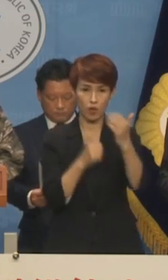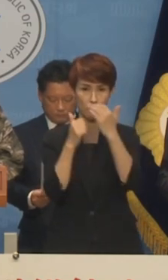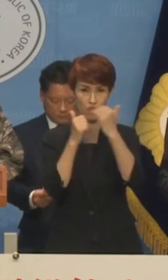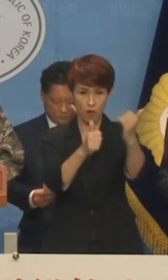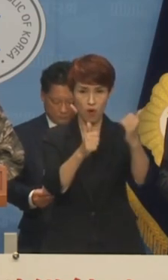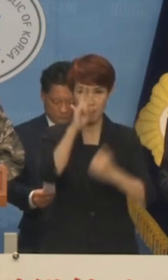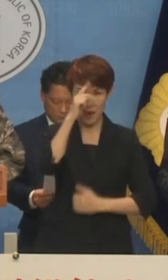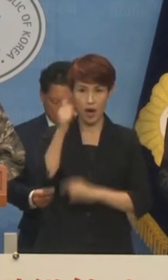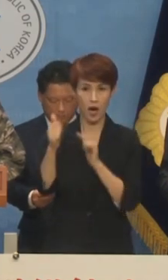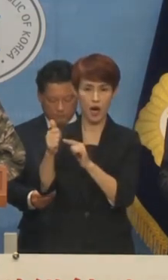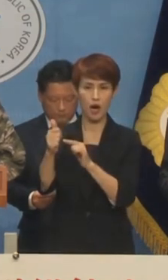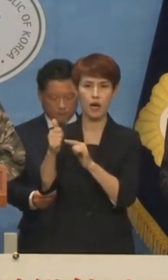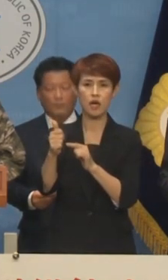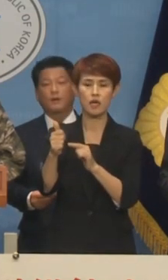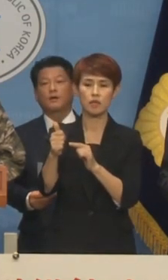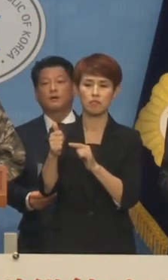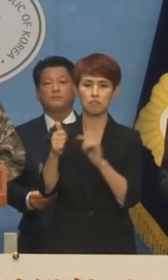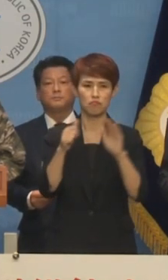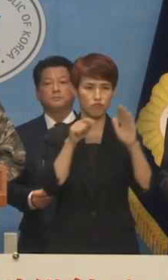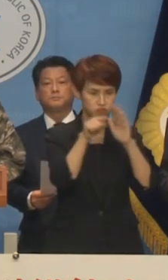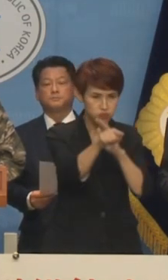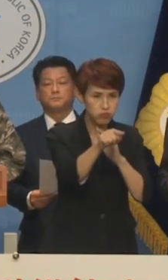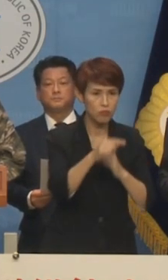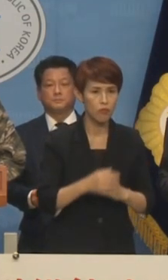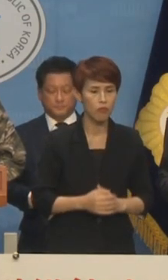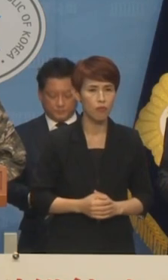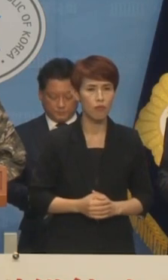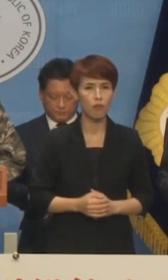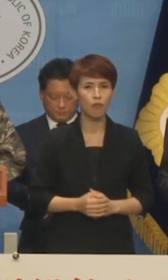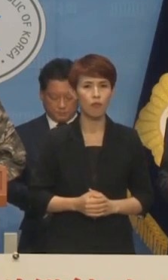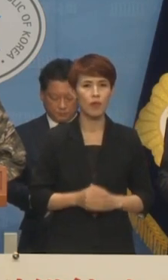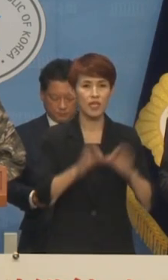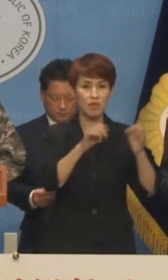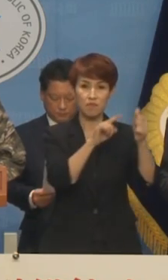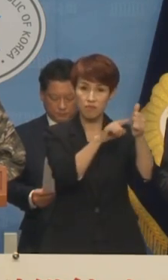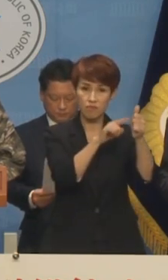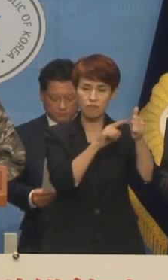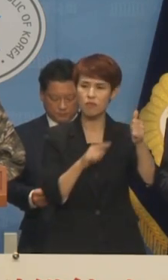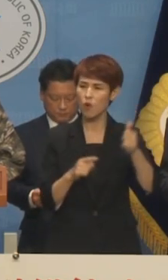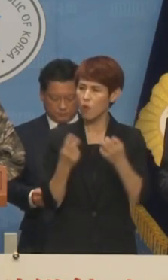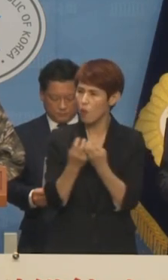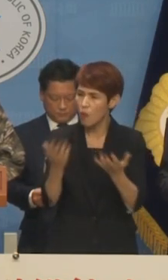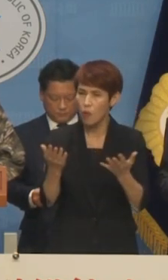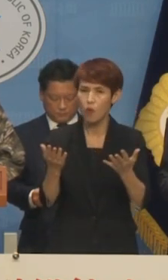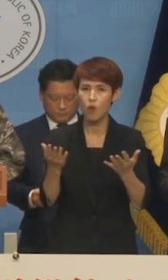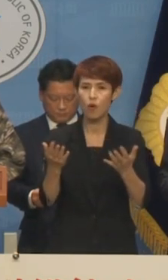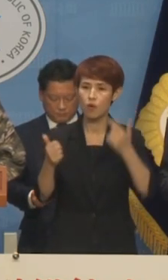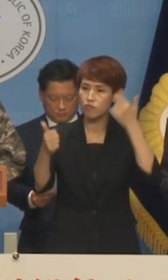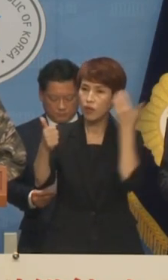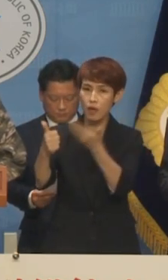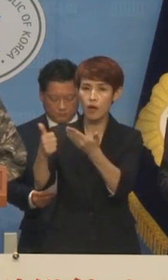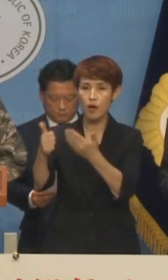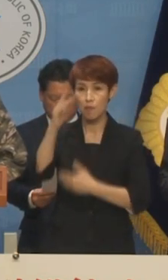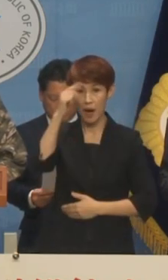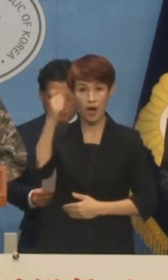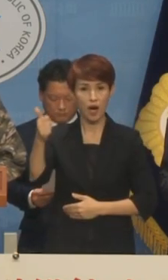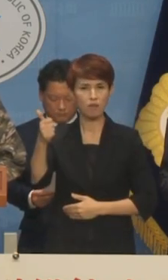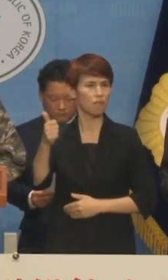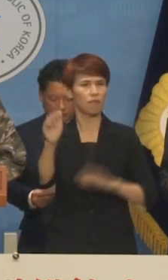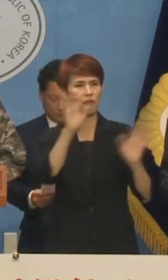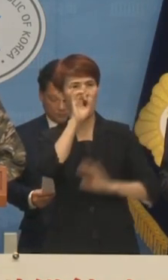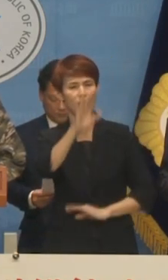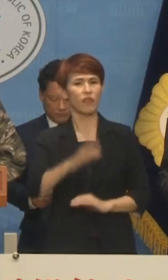박 대령이 집무실로 찾아갑니다. 김 사령관이 어떻게 하냐 이렇게 묻자 박 대령은 안